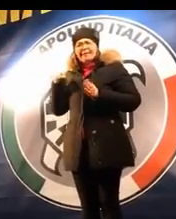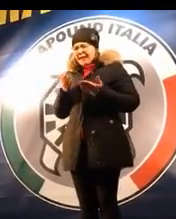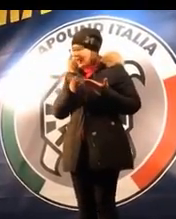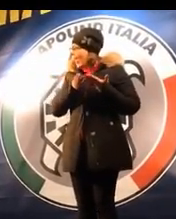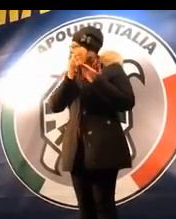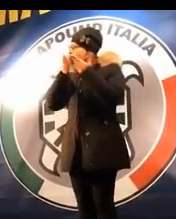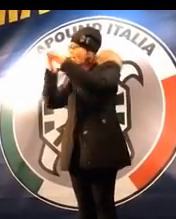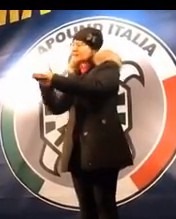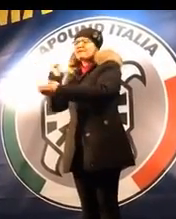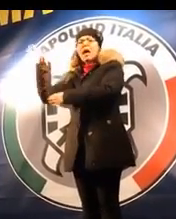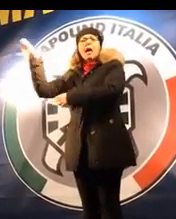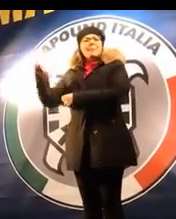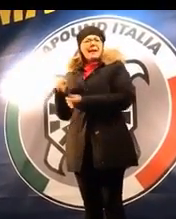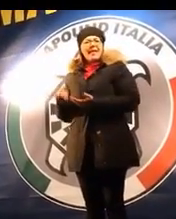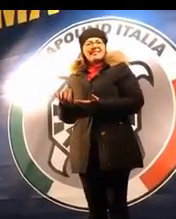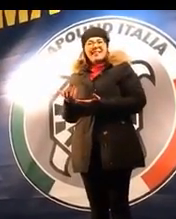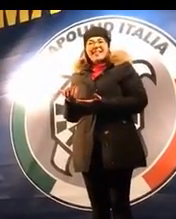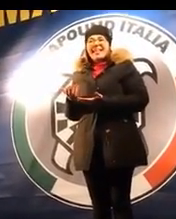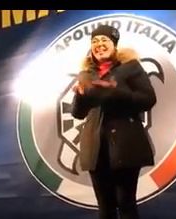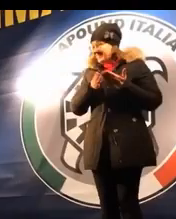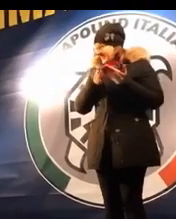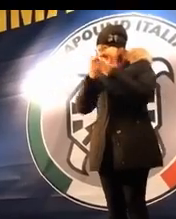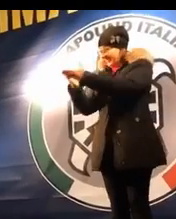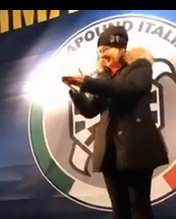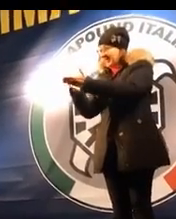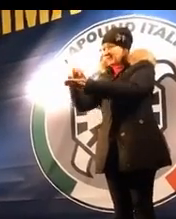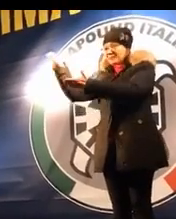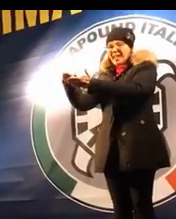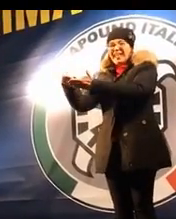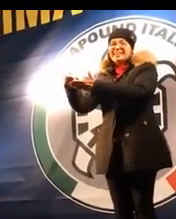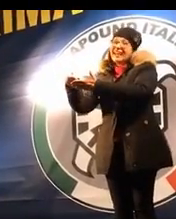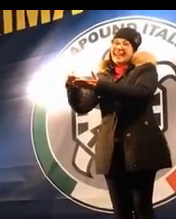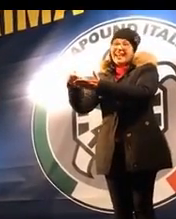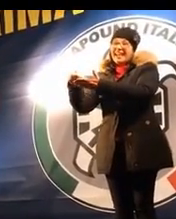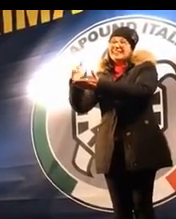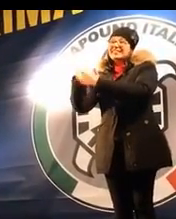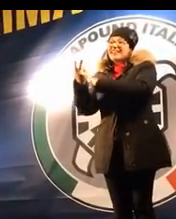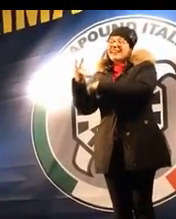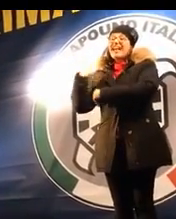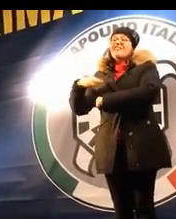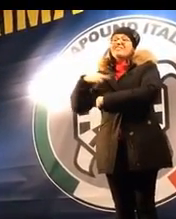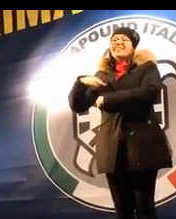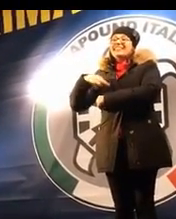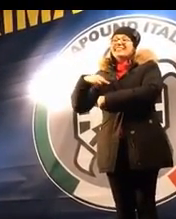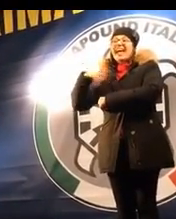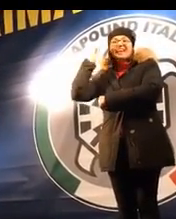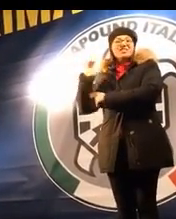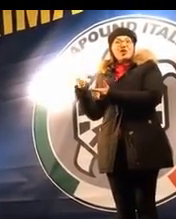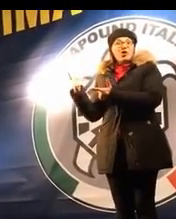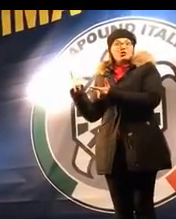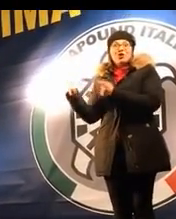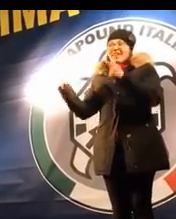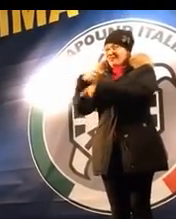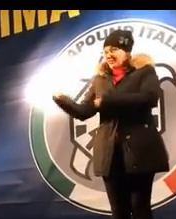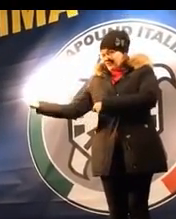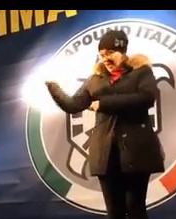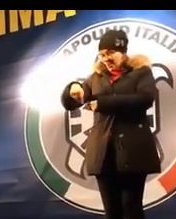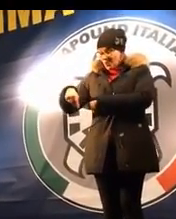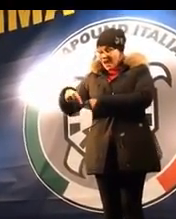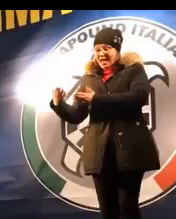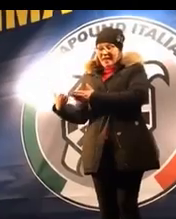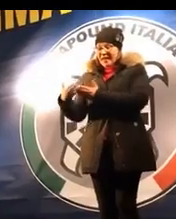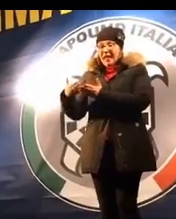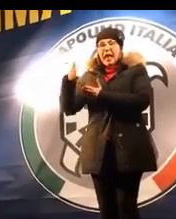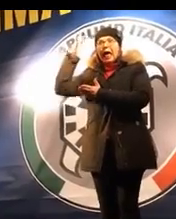facendo poi questi non rischierebbero la vita. È solo quando rischiano la vita che si tramutano in emergenza, è solo quando